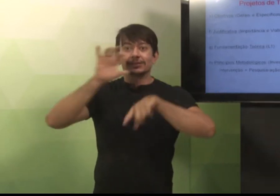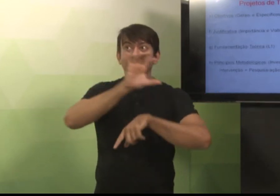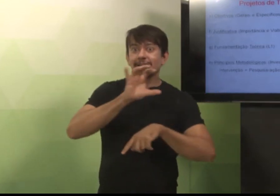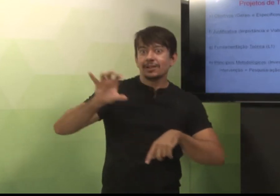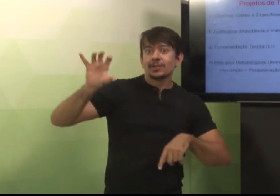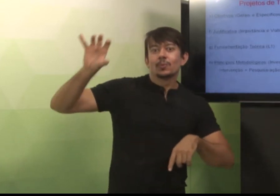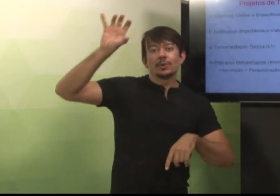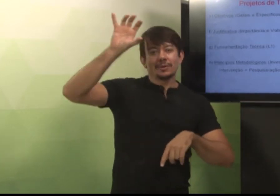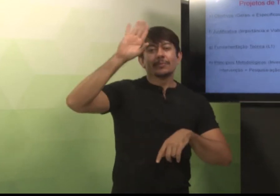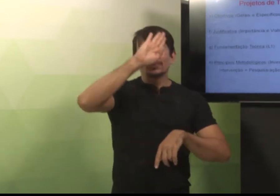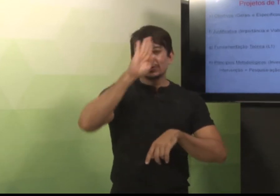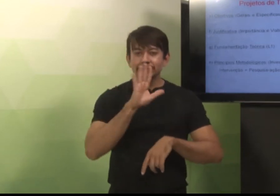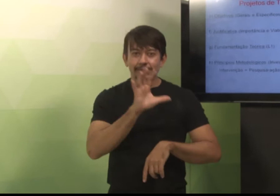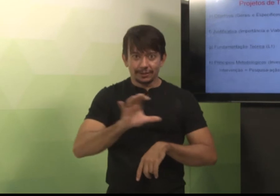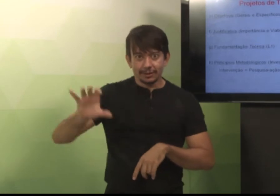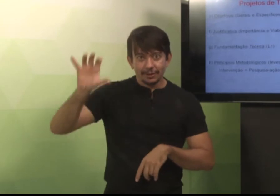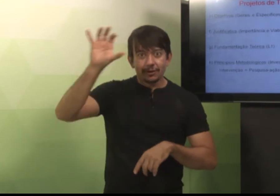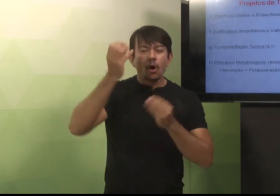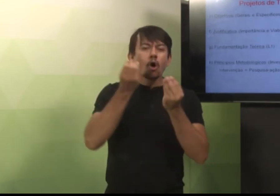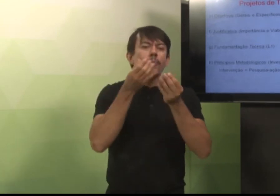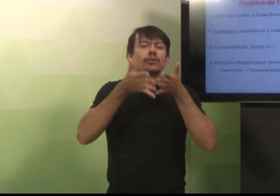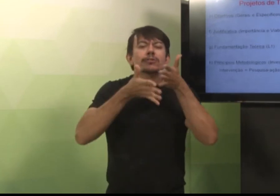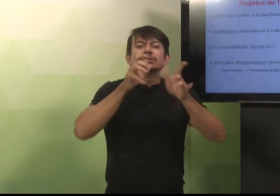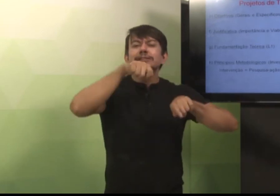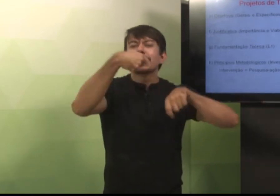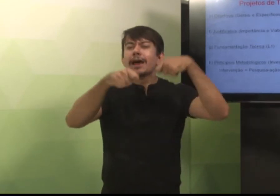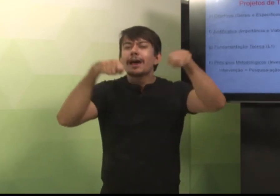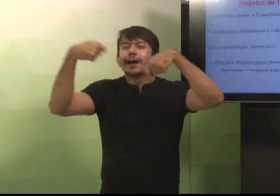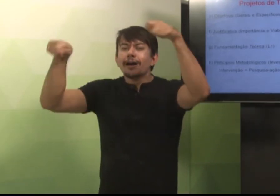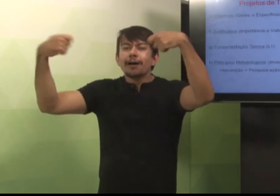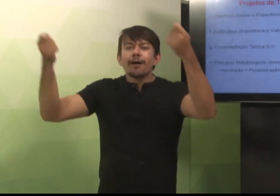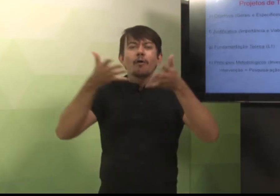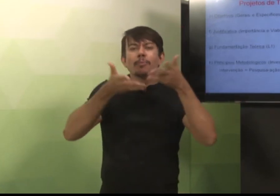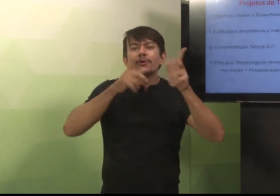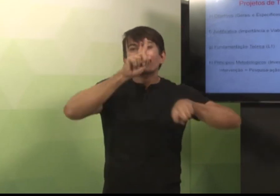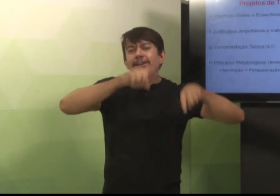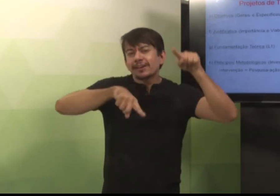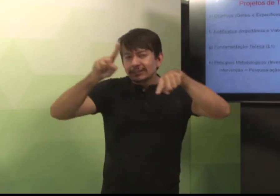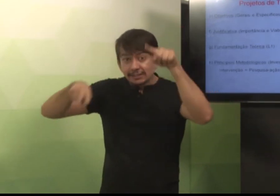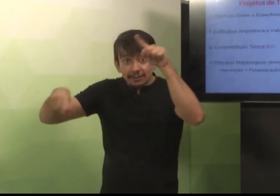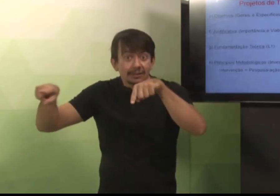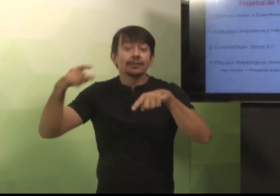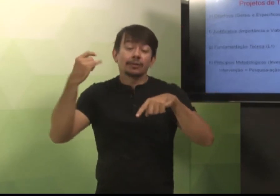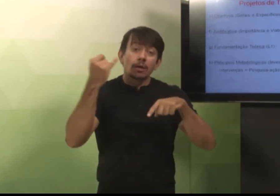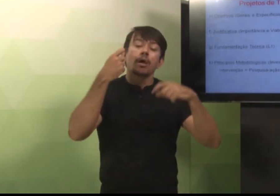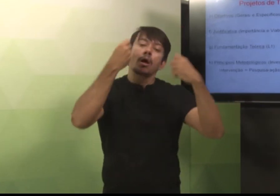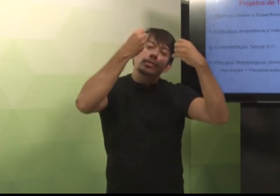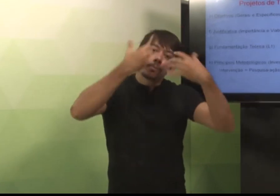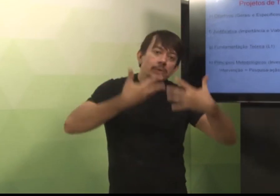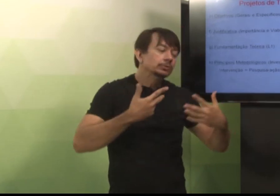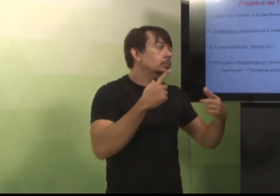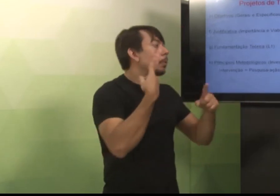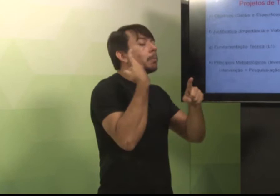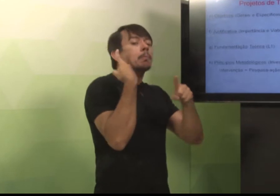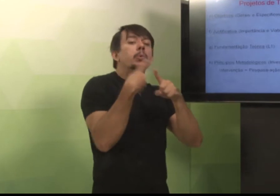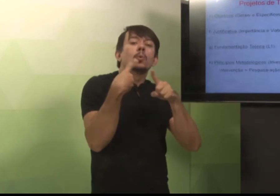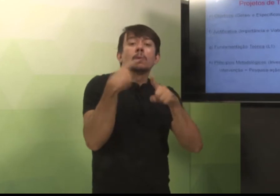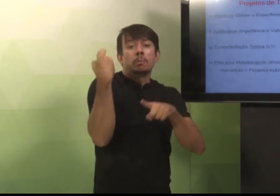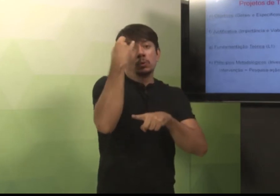que os alunos conheçam os aspectos inerentes à sociolinguística, variedade de sinais, dentre outros. Então, essa é a